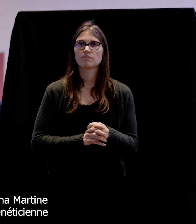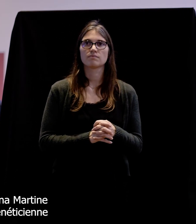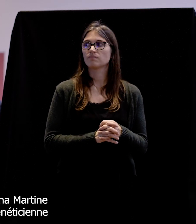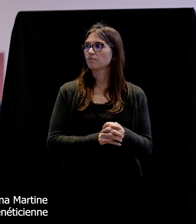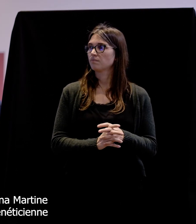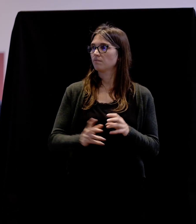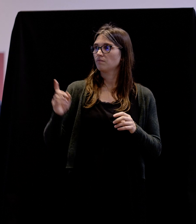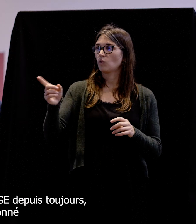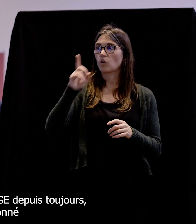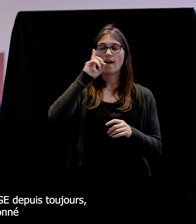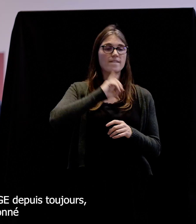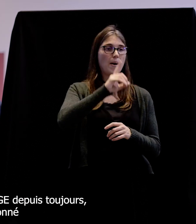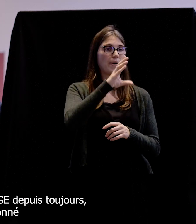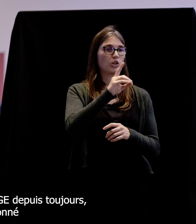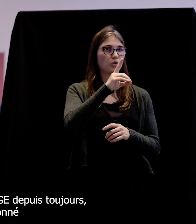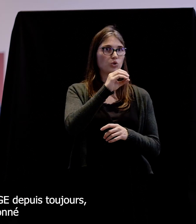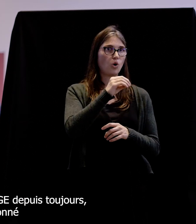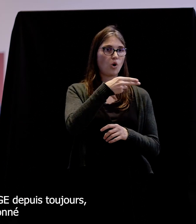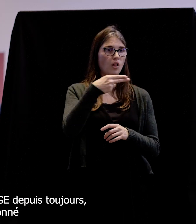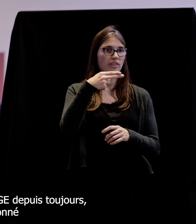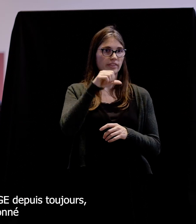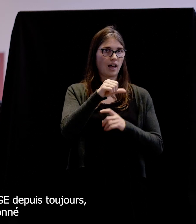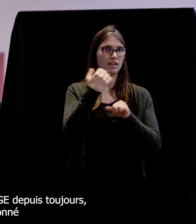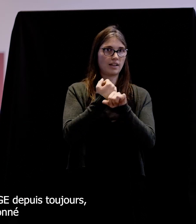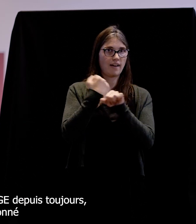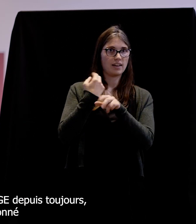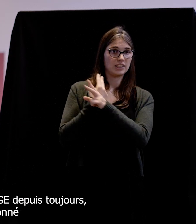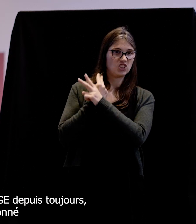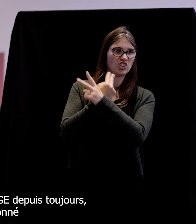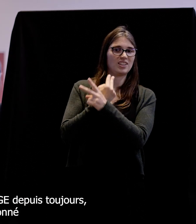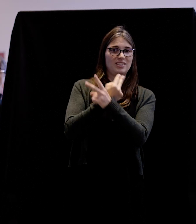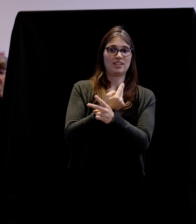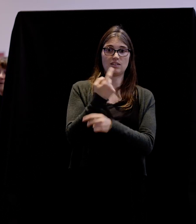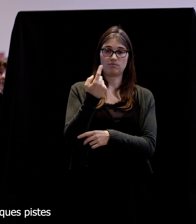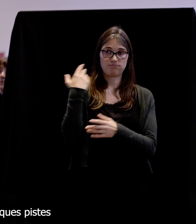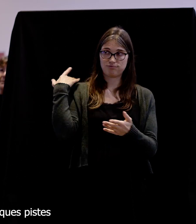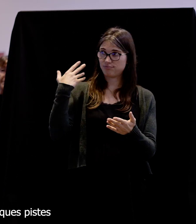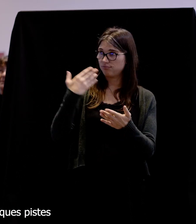est une généticienne qui s'occupe de charges depuis toujours, hein, qui a donné quelques